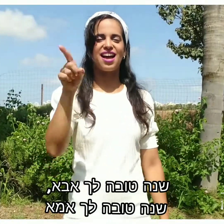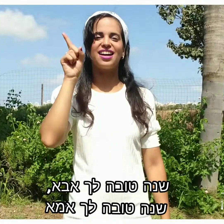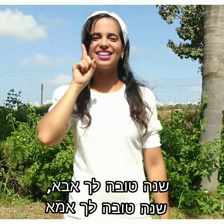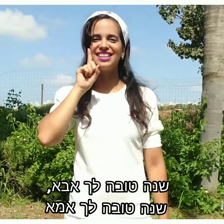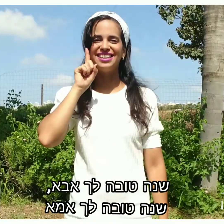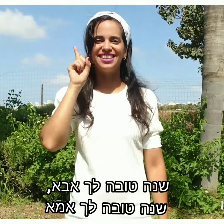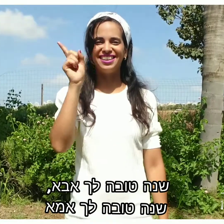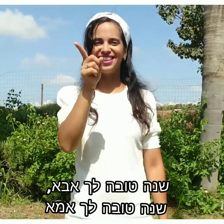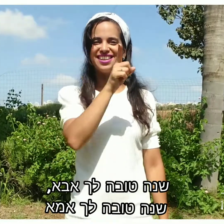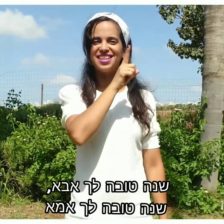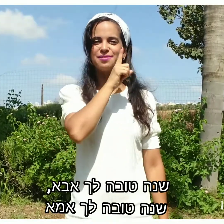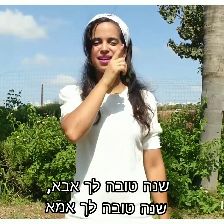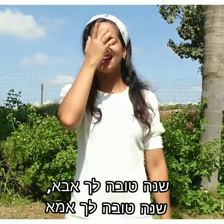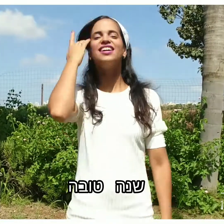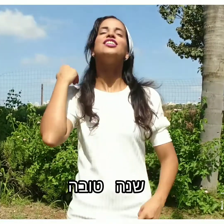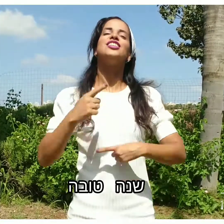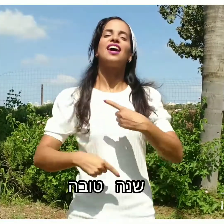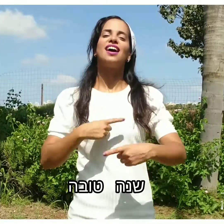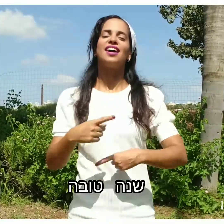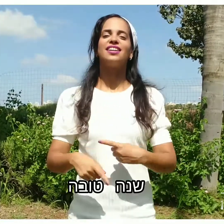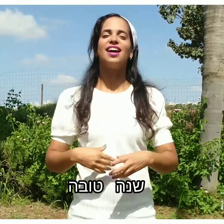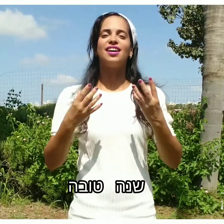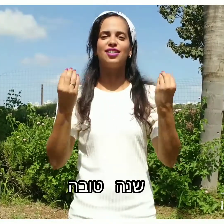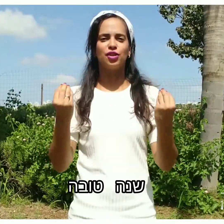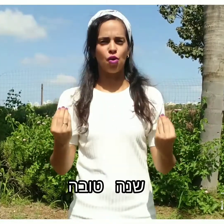לך אמא. שנה